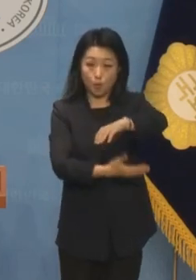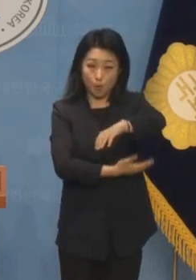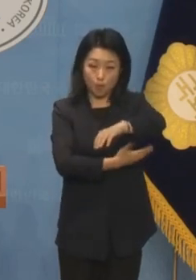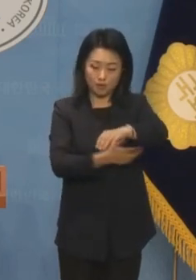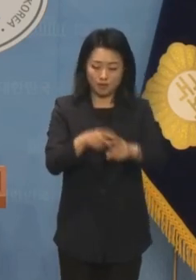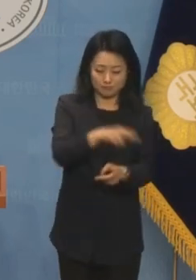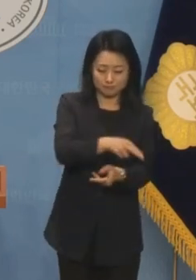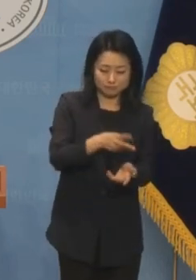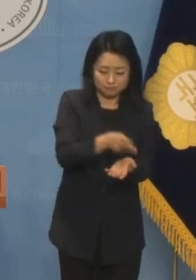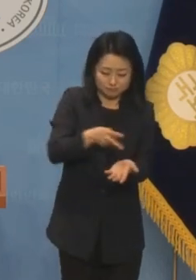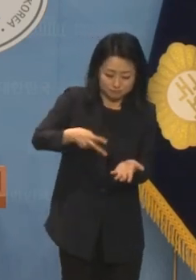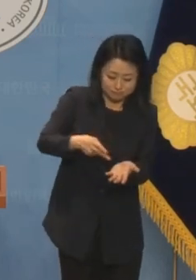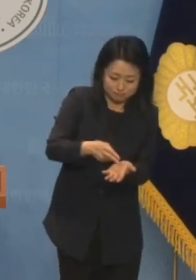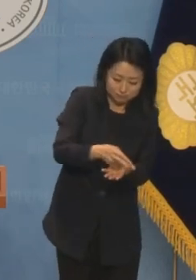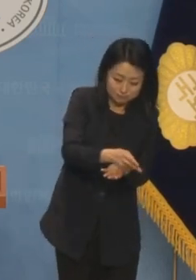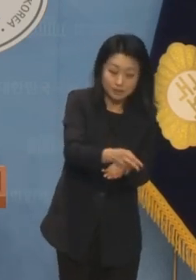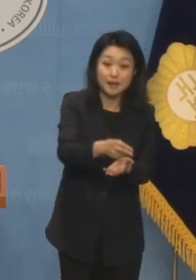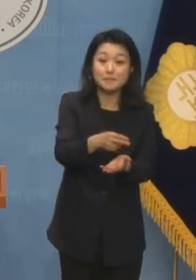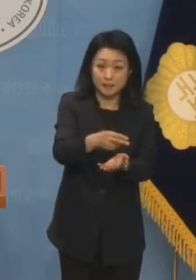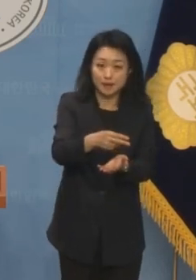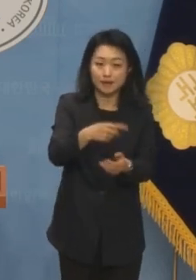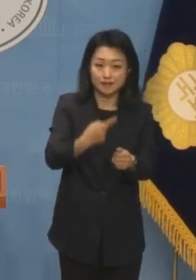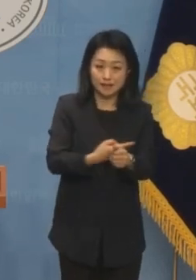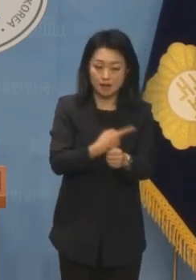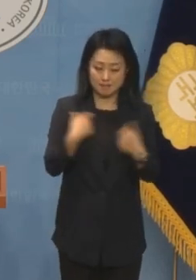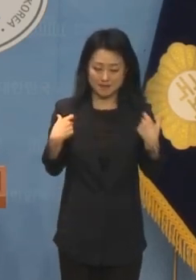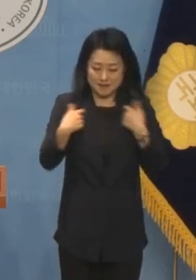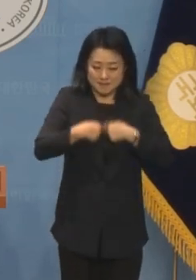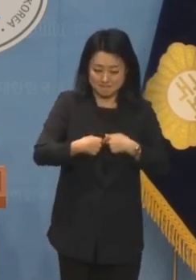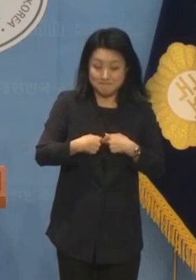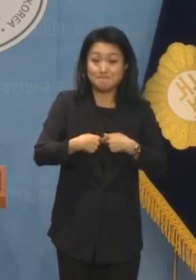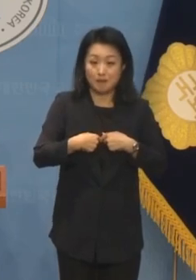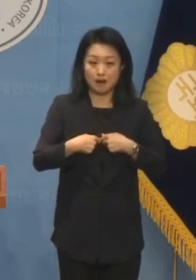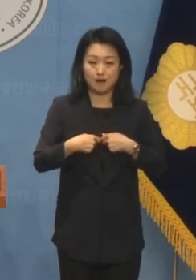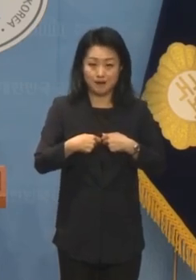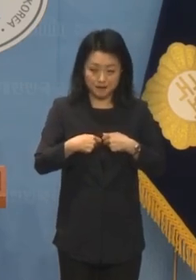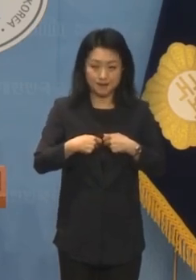만든 뒤 인도에 가서 자랑스럽게 입고 다녔다고 합니다.